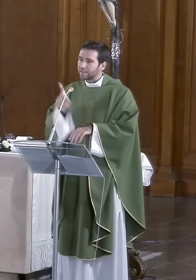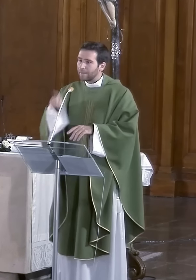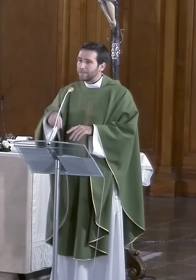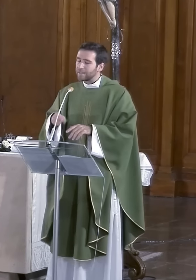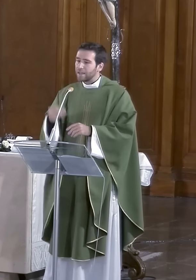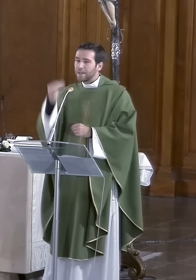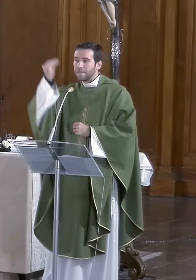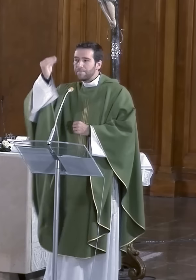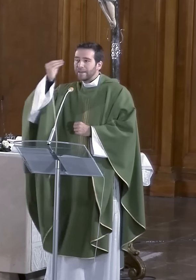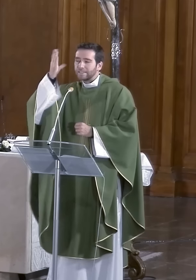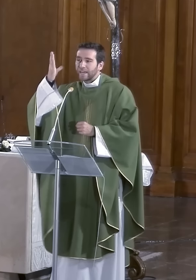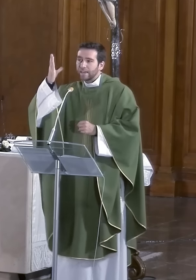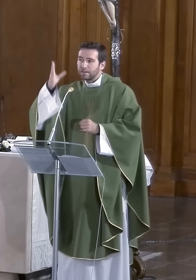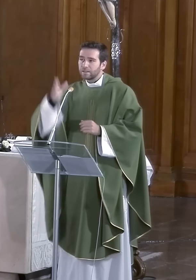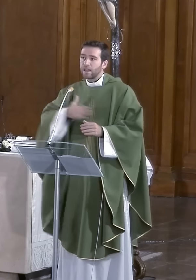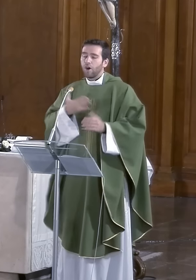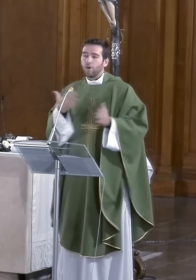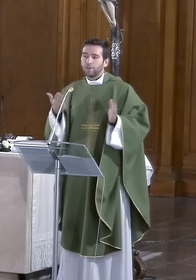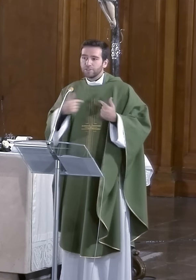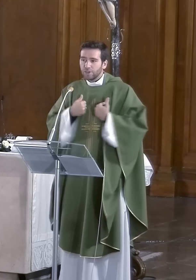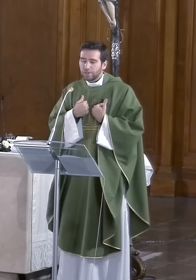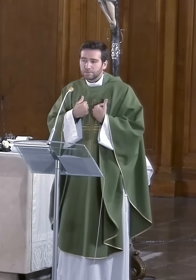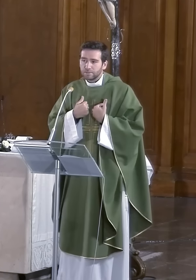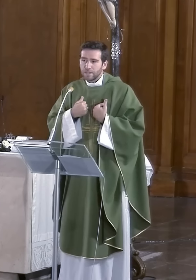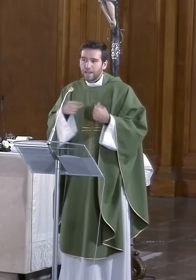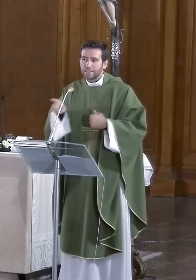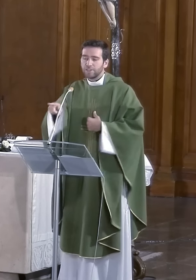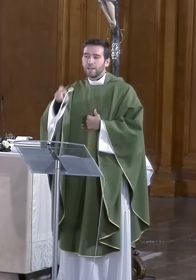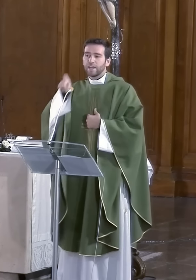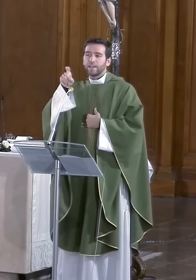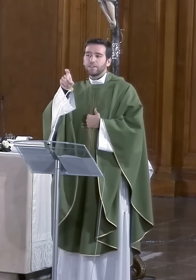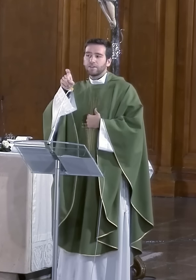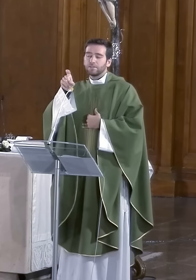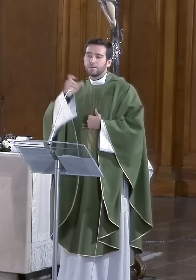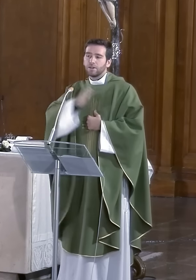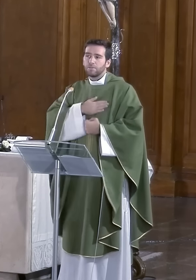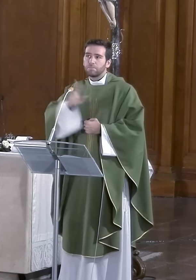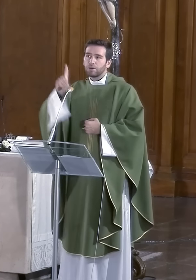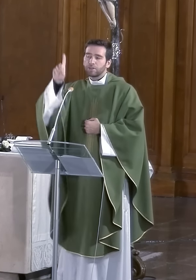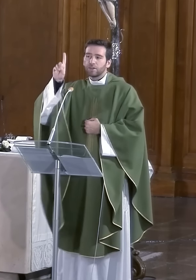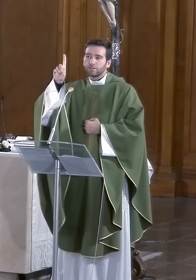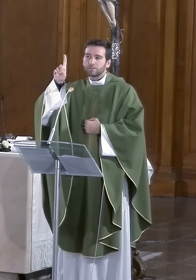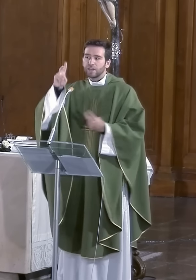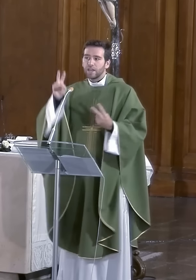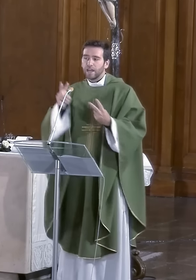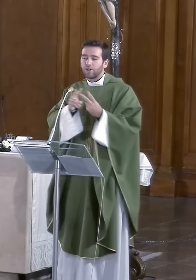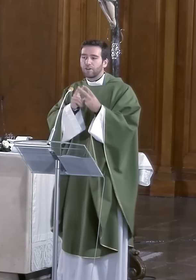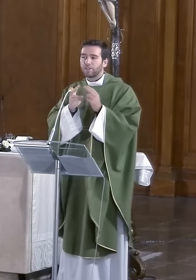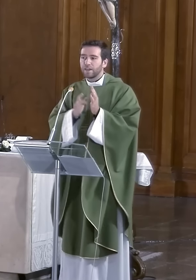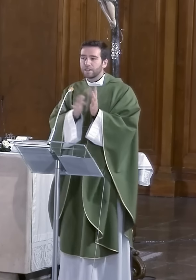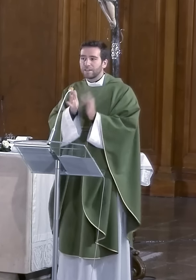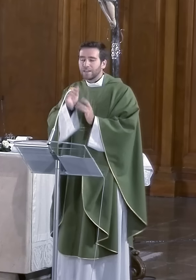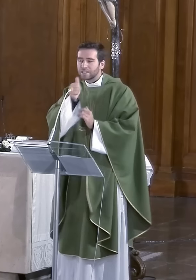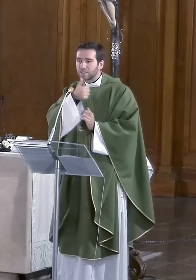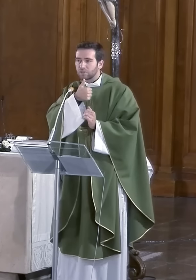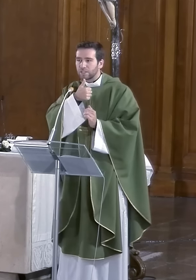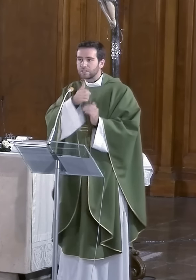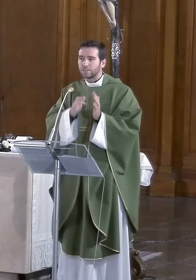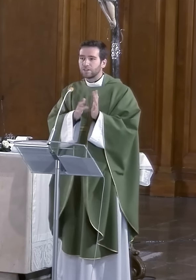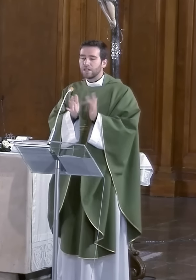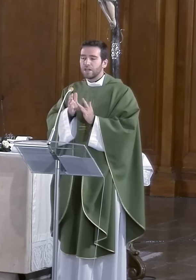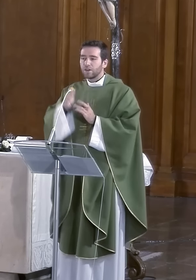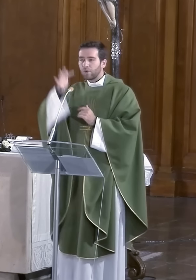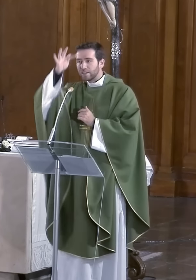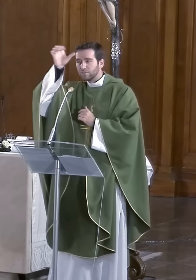pecar también, de pensar que, oh, yo he sido elegido por Dios en conocer quién es